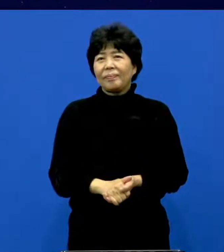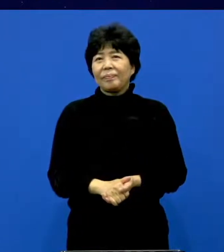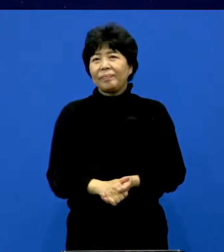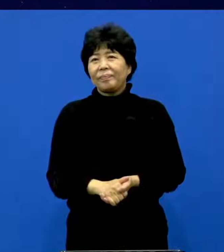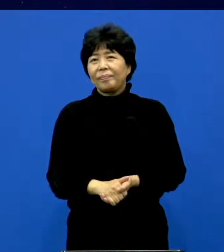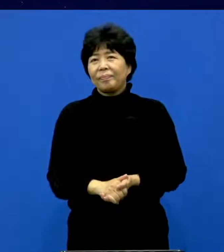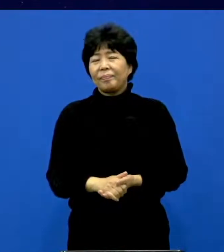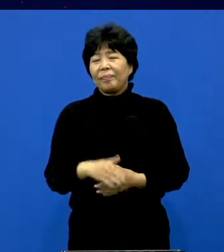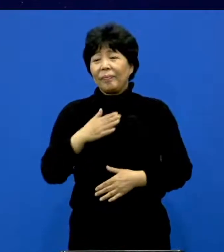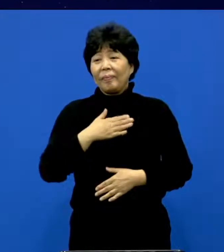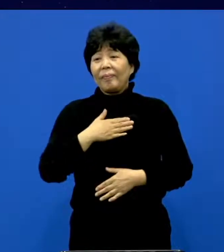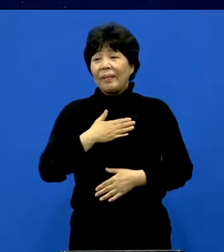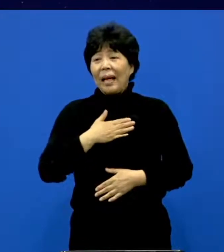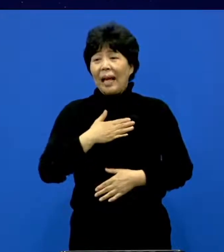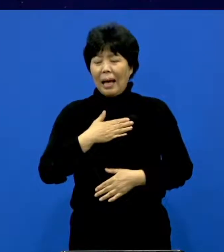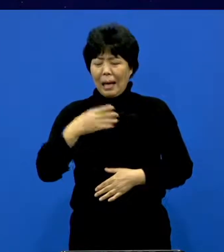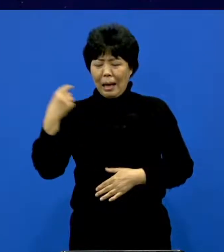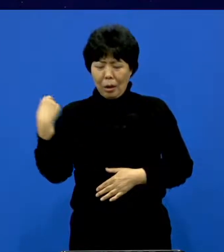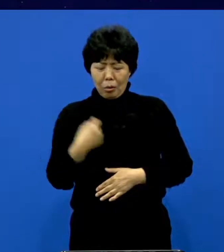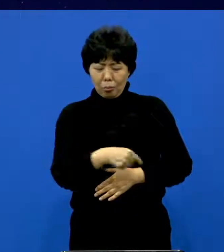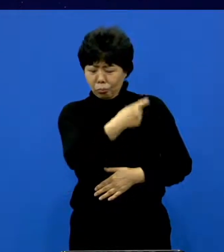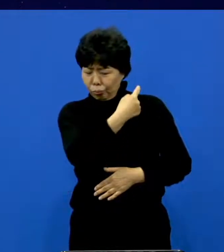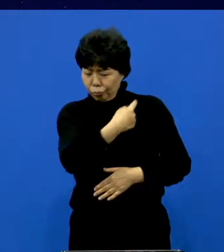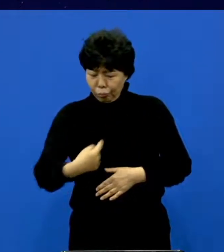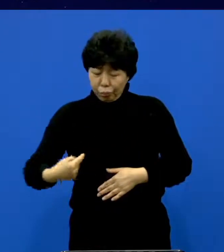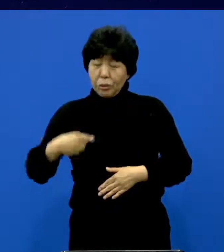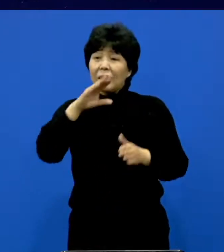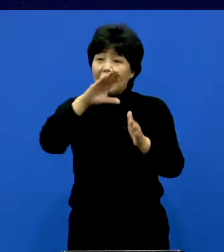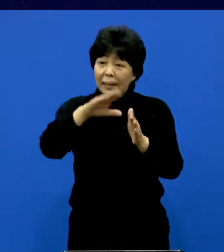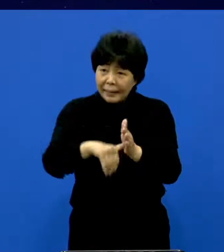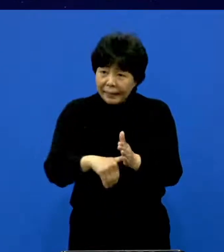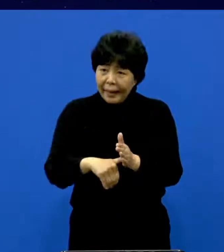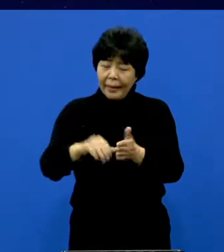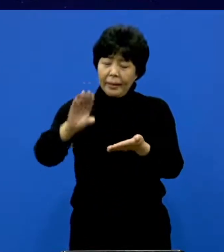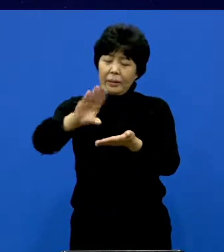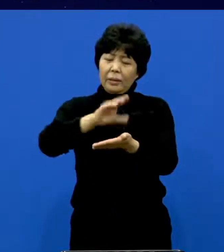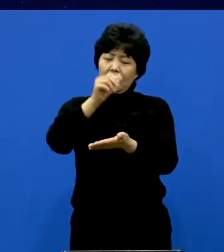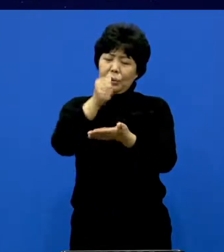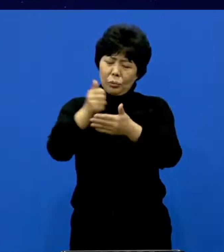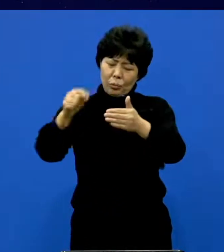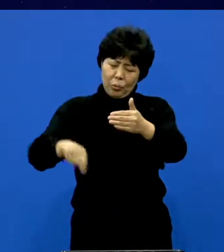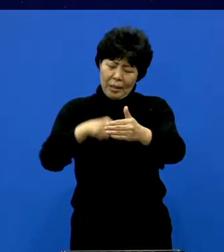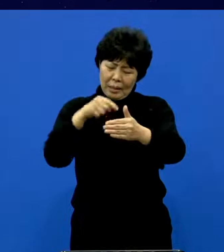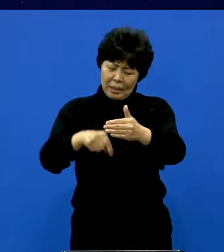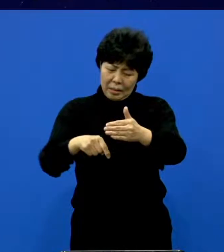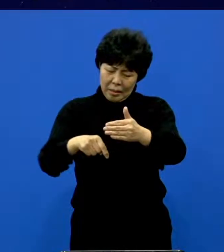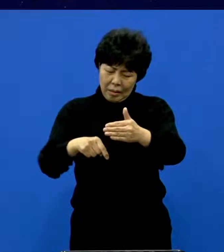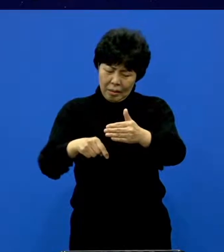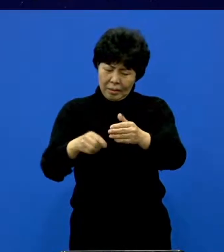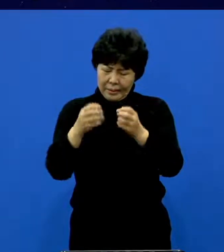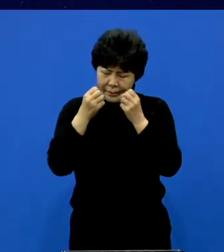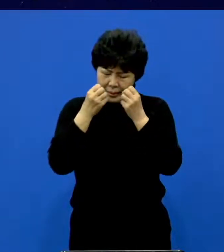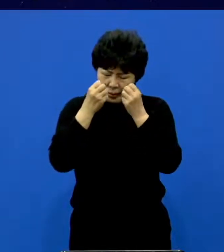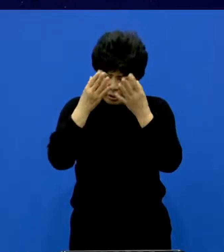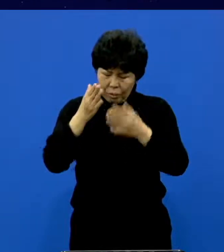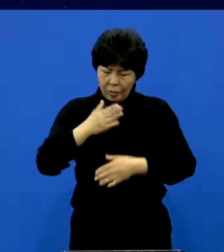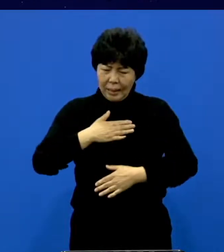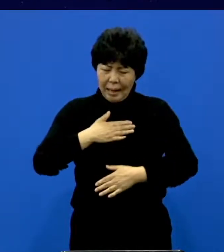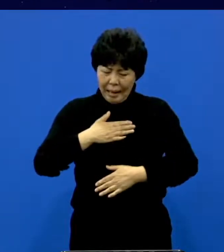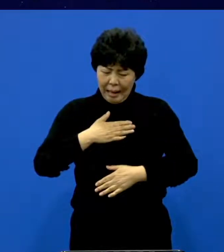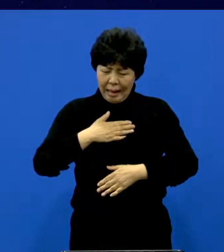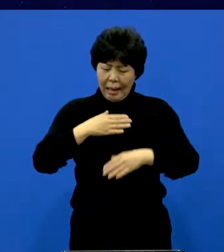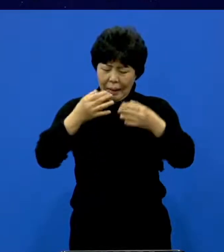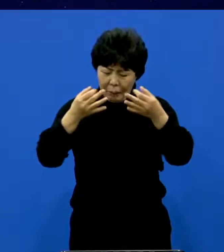그 자기를 부인할 때 그리스도 안에서 새로운 자신에 대한 긍정을 하게 되는 거예요.